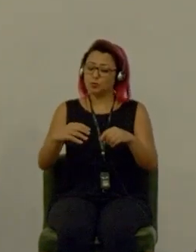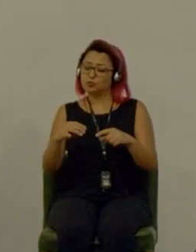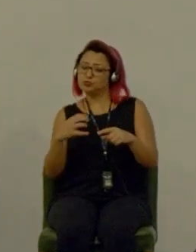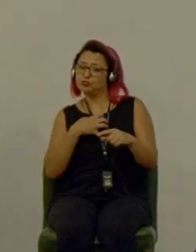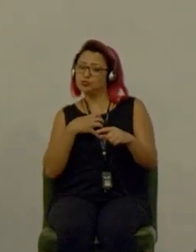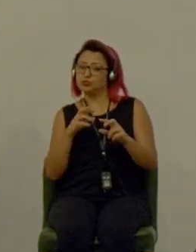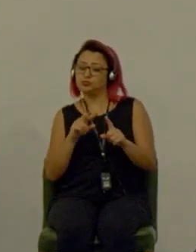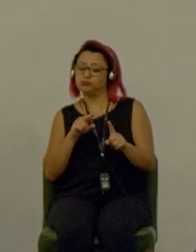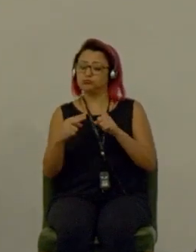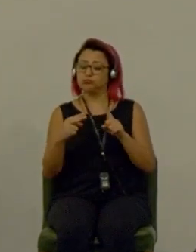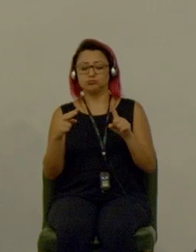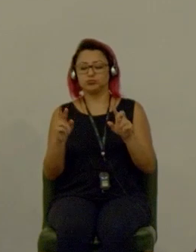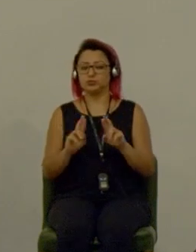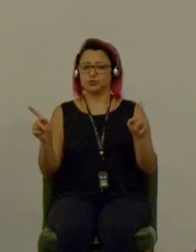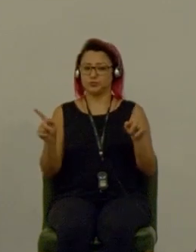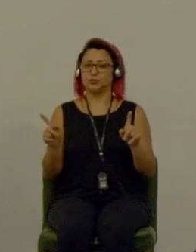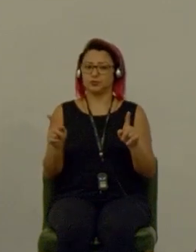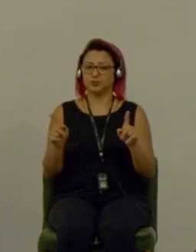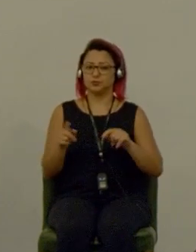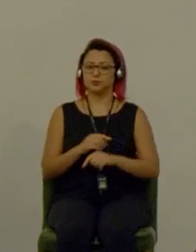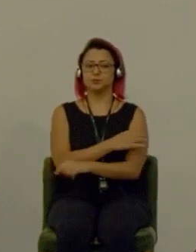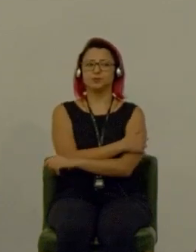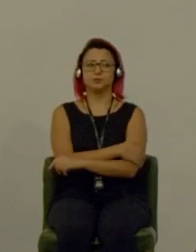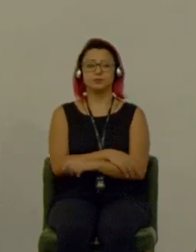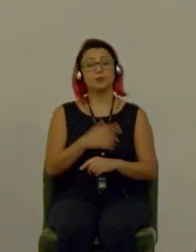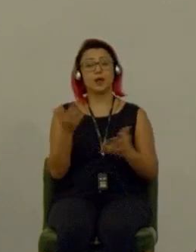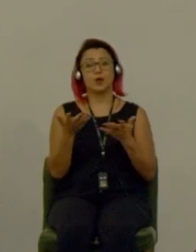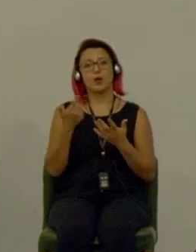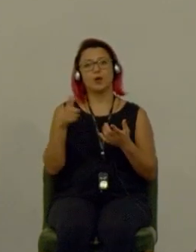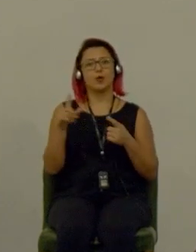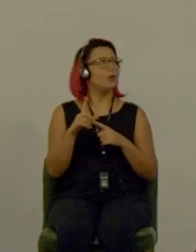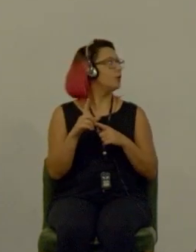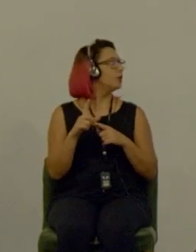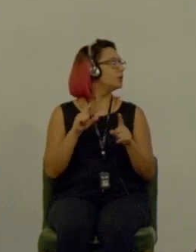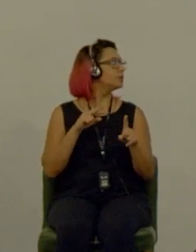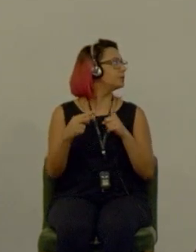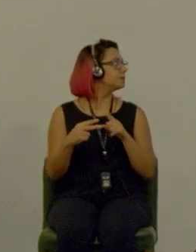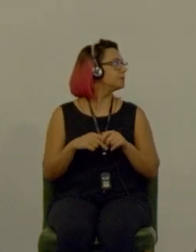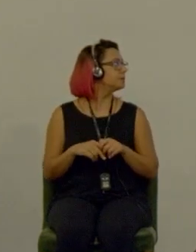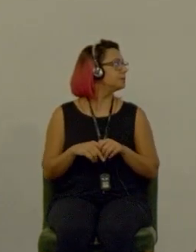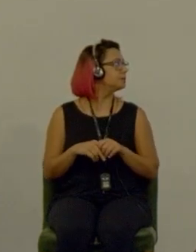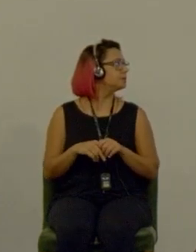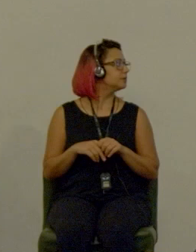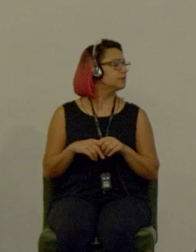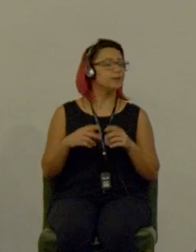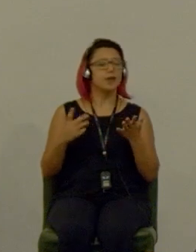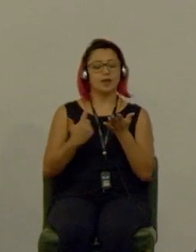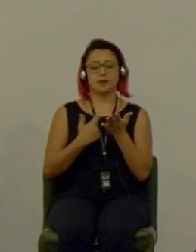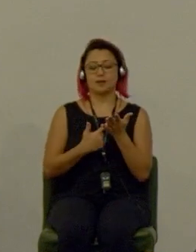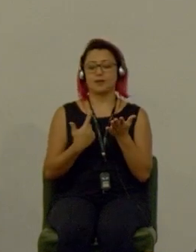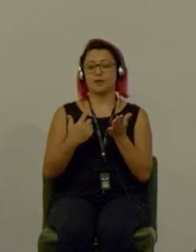L'autre petite lentille qu'on a imaginée, c'est le deuxième chapitre. On a volé le concept à notre ami Emanuele